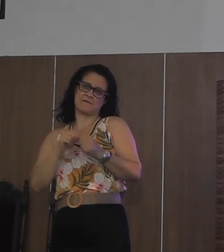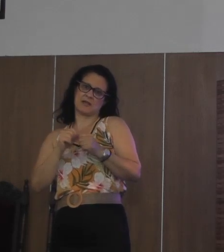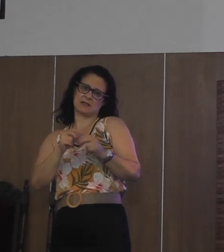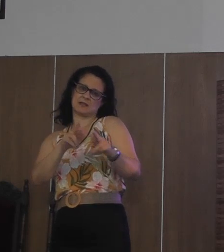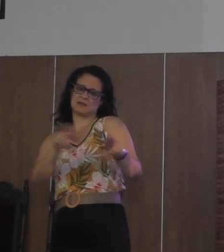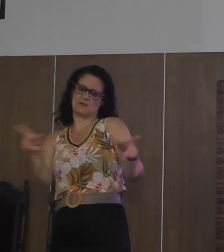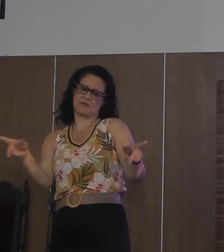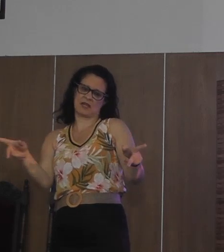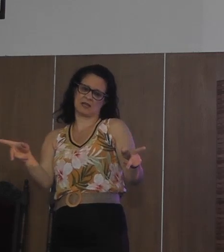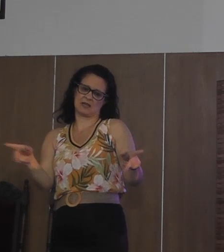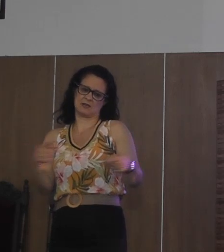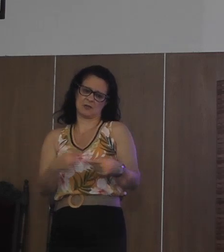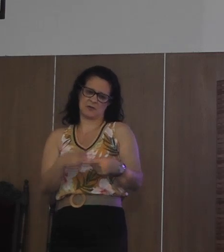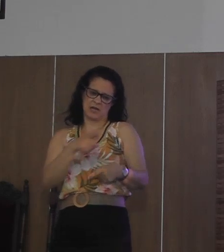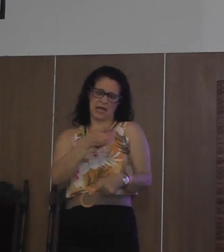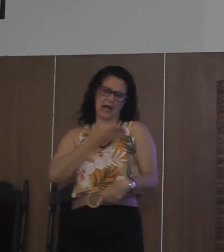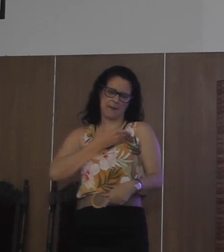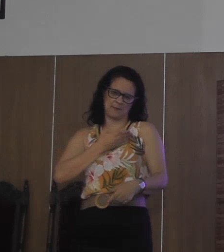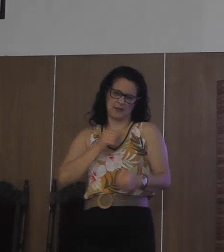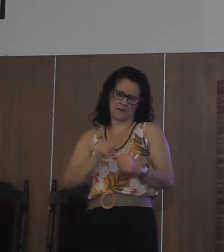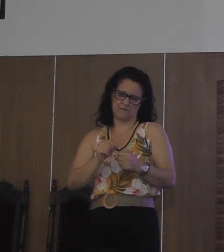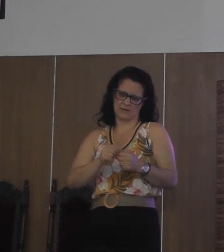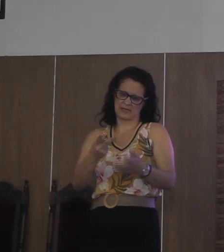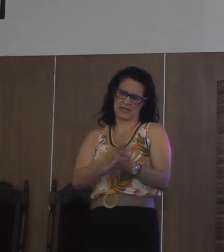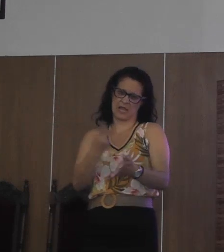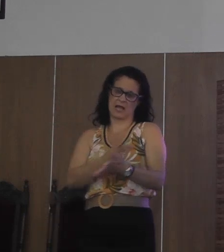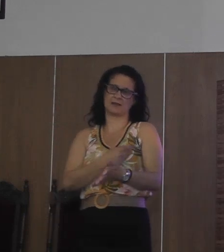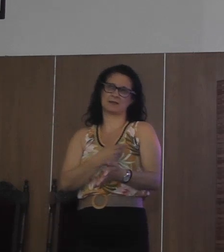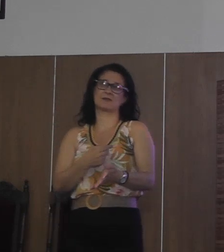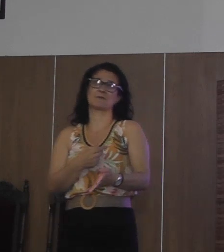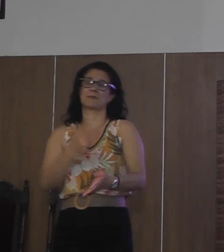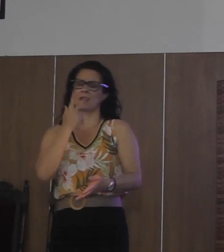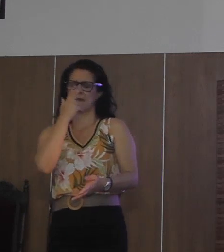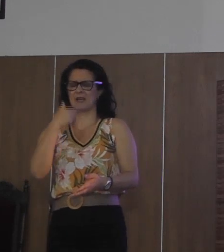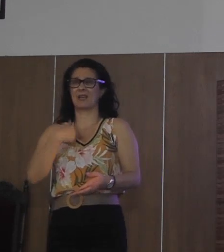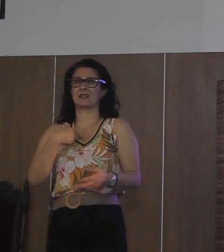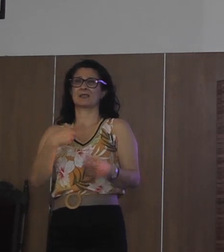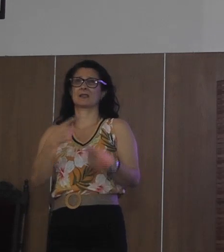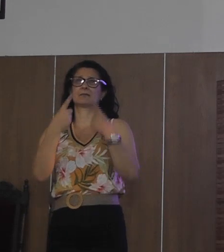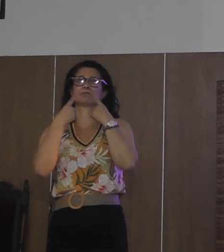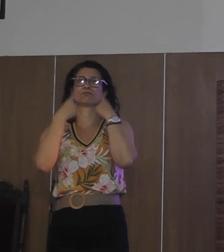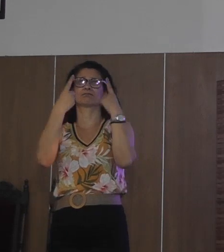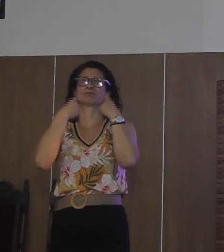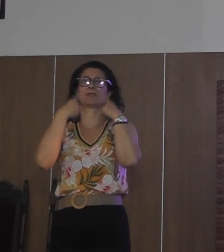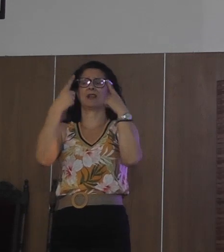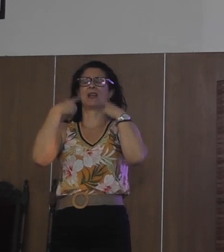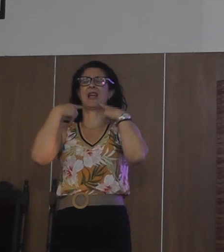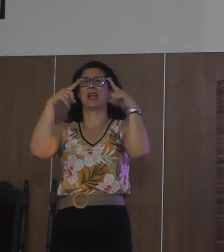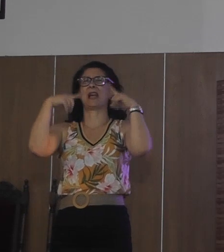Tá difícil. Quando eu murmuro contra Deus, eu estou falando para Deus assim, ó: Deus,